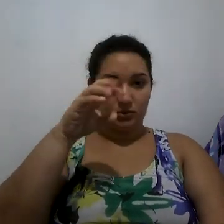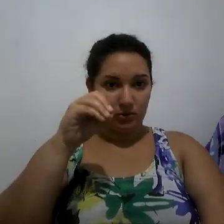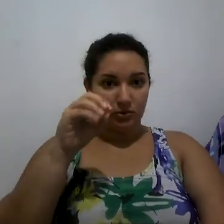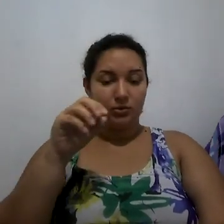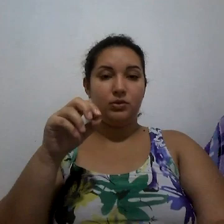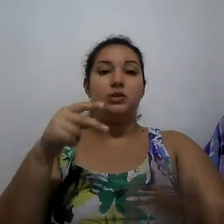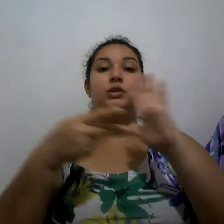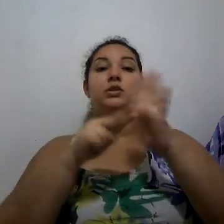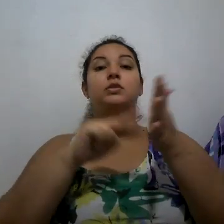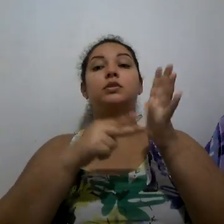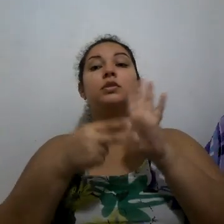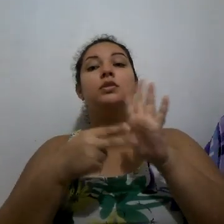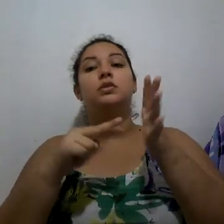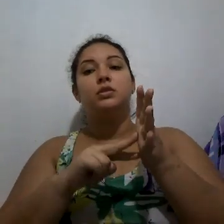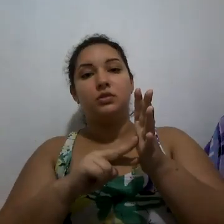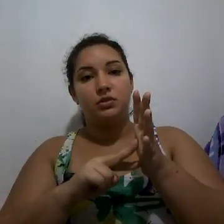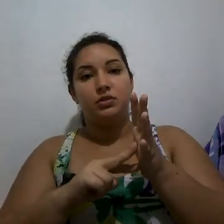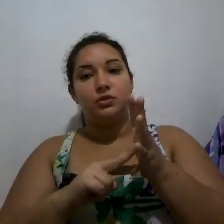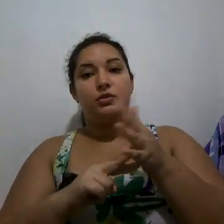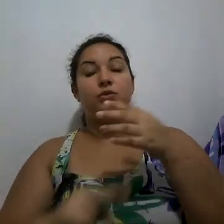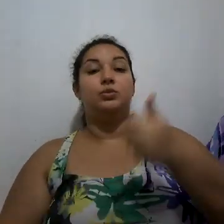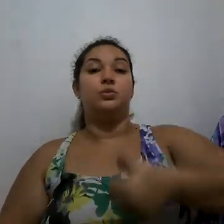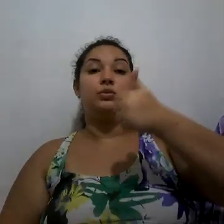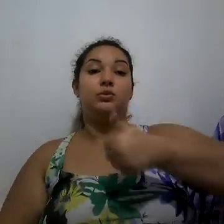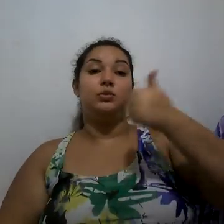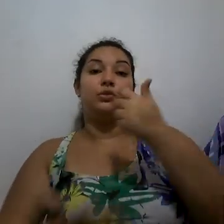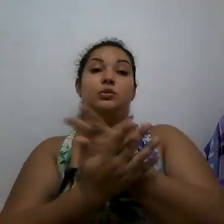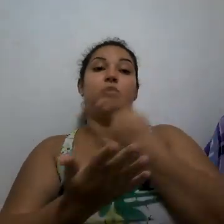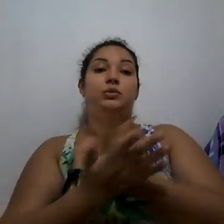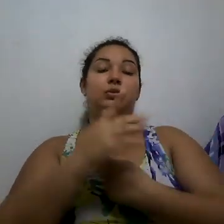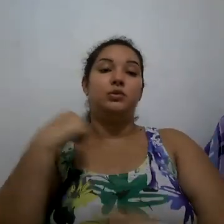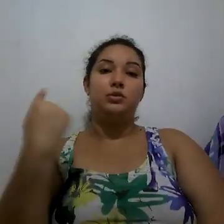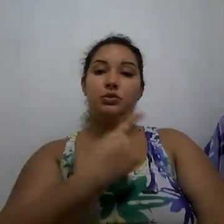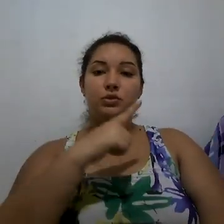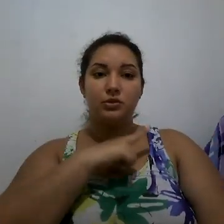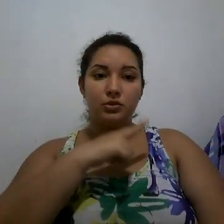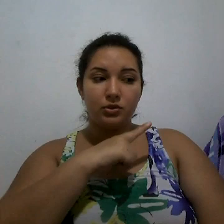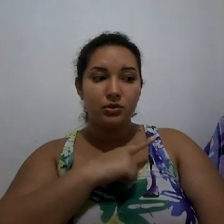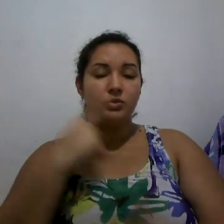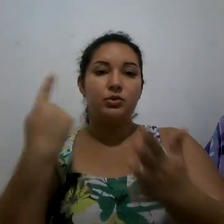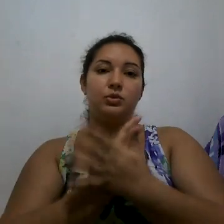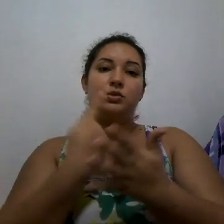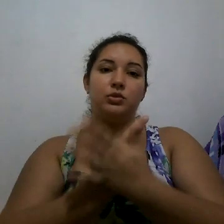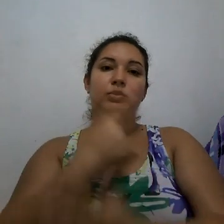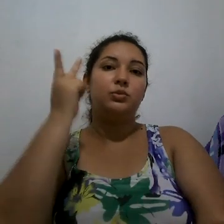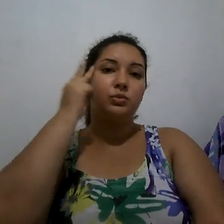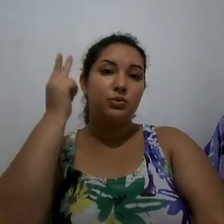significativos. O que é isso? Um dos primeiros erros que a gente tem, um dos erros mais comuns, são os erros